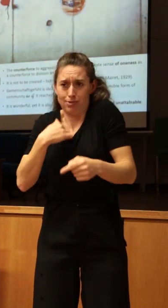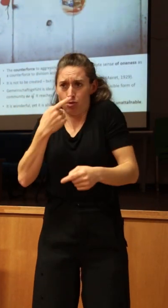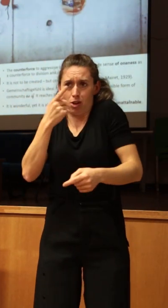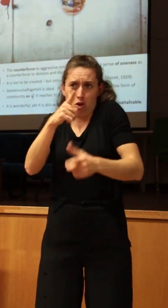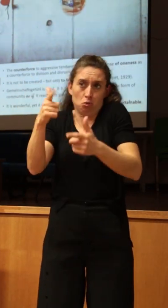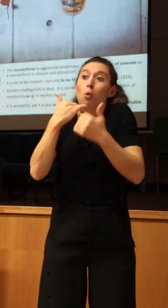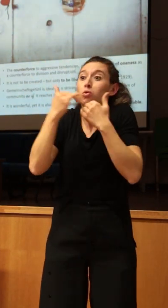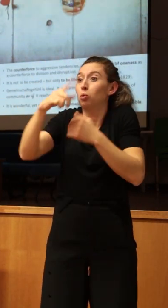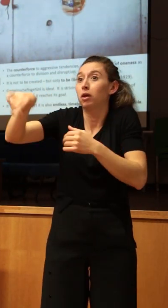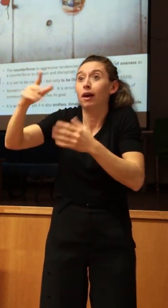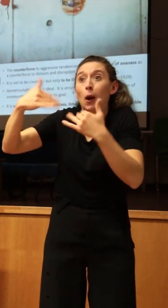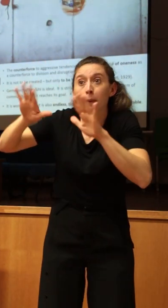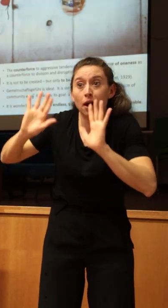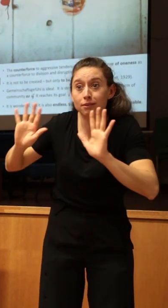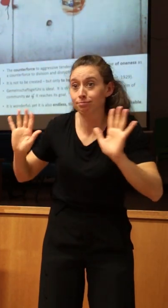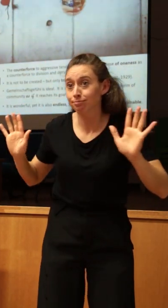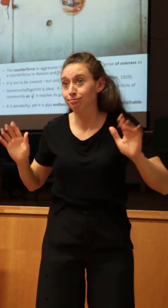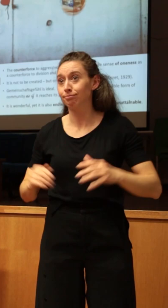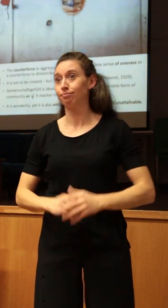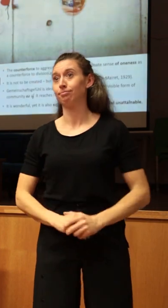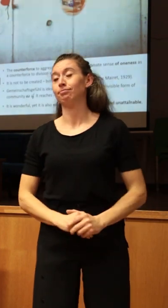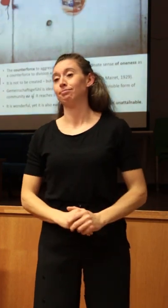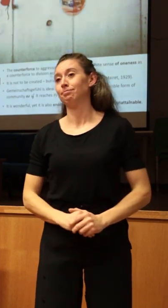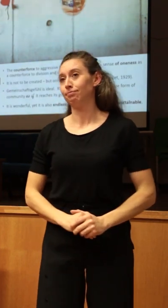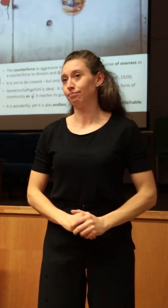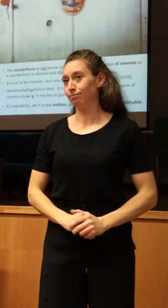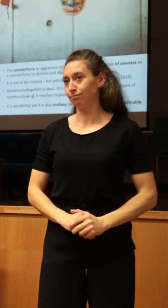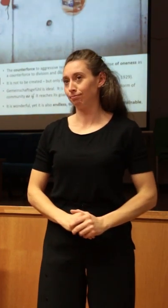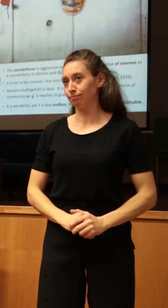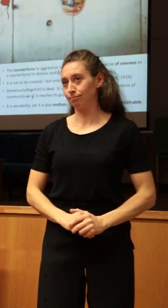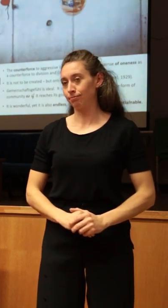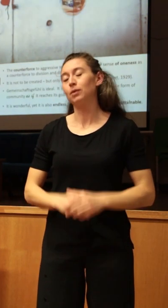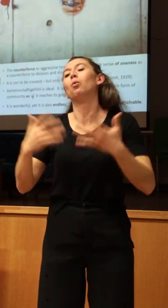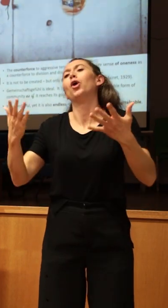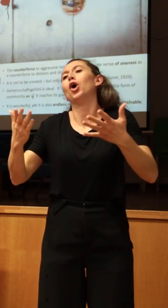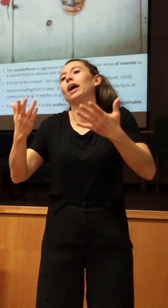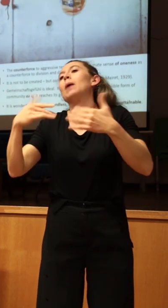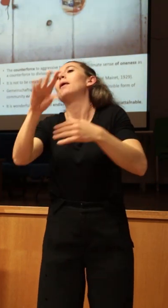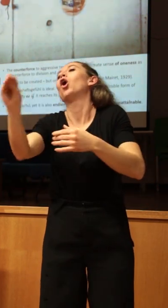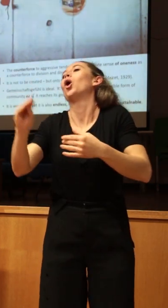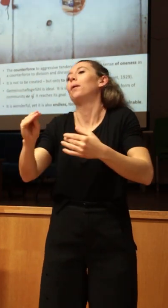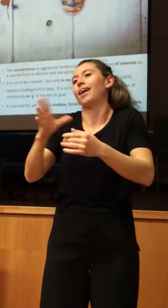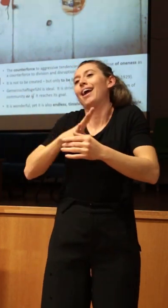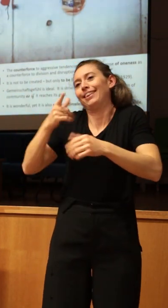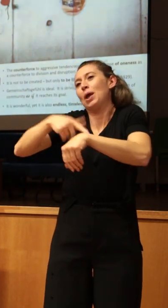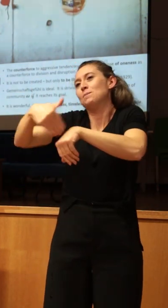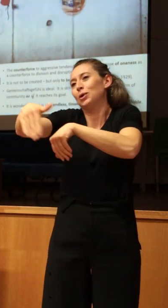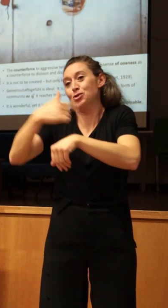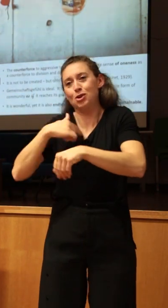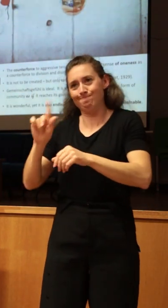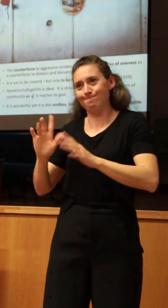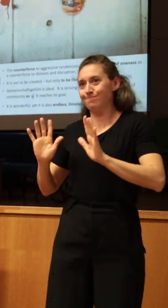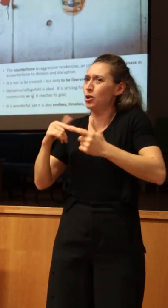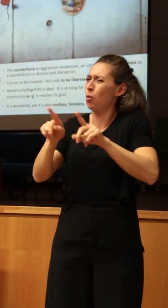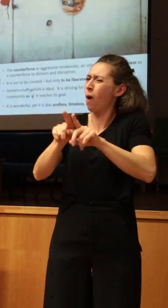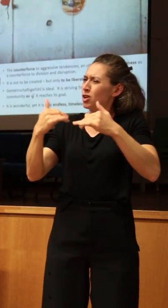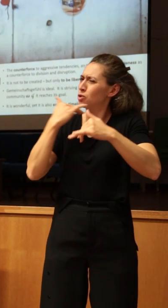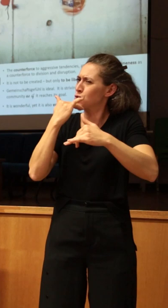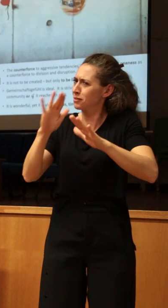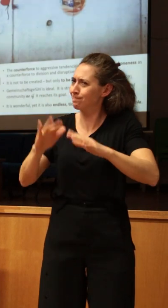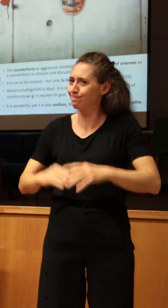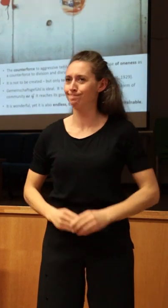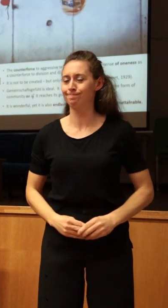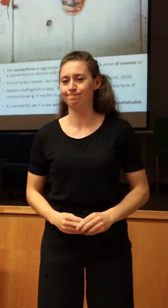interesa, no sé ustedes. You're a little younger, all of you have a little bit more time. Bueno, los que son más jóvenes tienen un poco más de tiempo que yo, pero igual, no sé. But it's